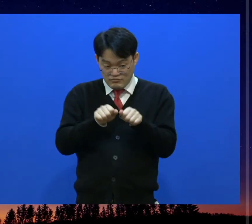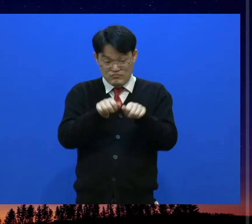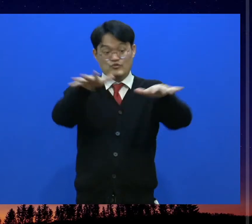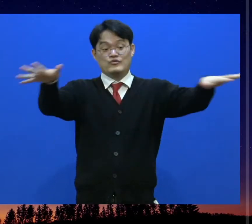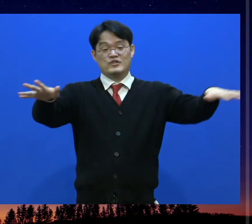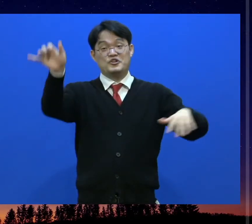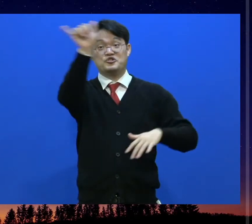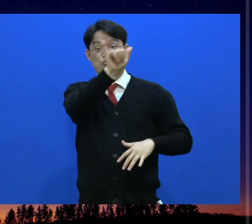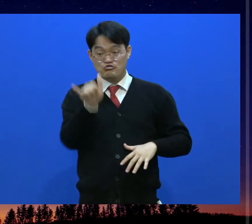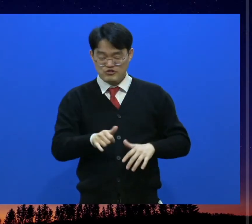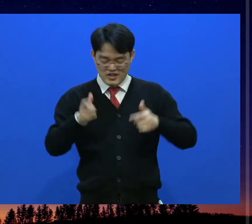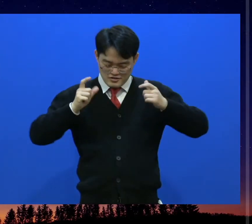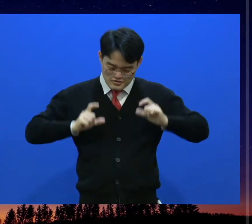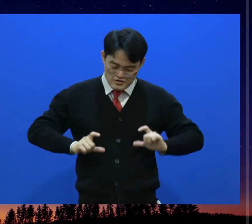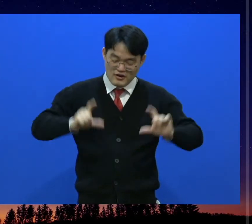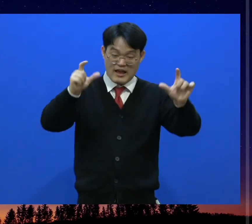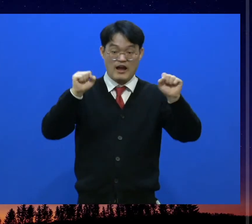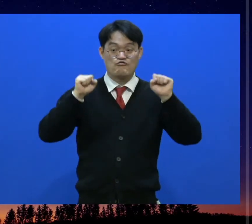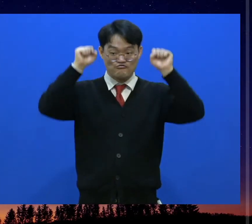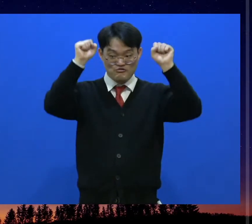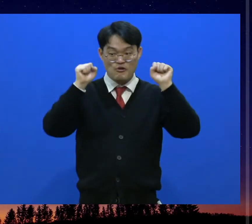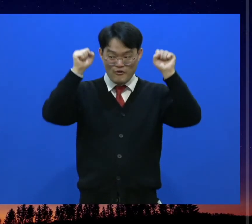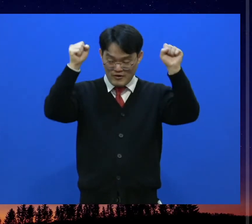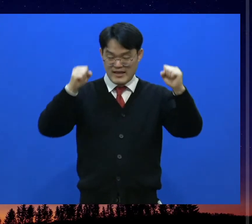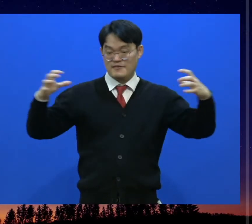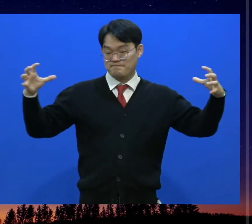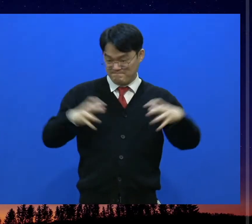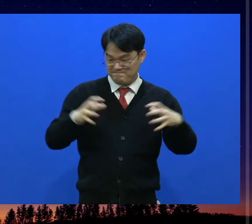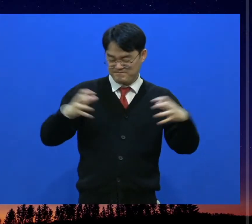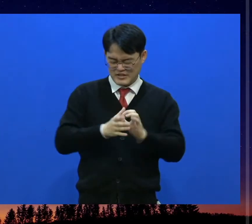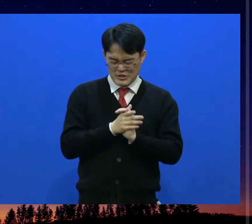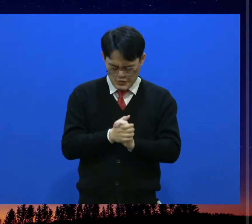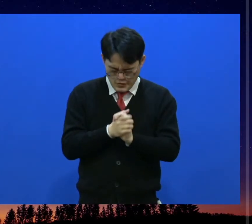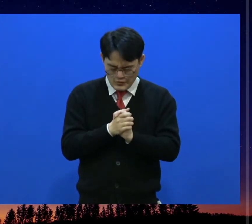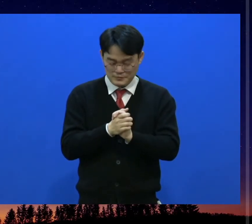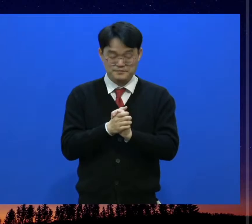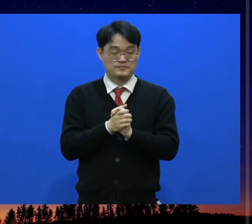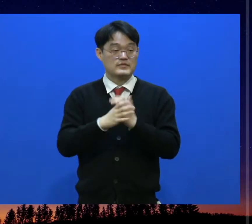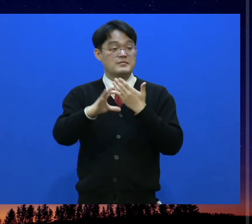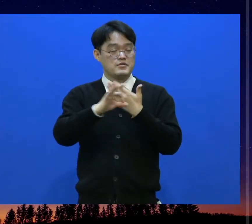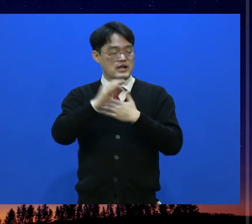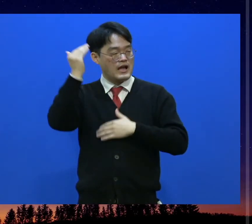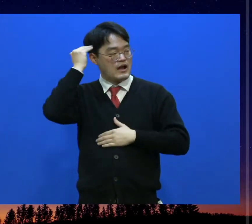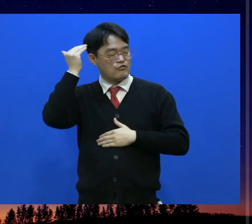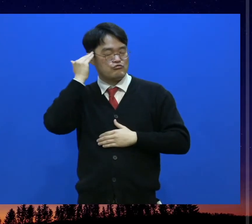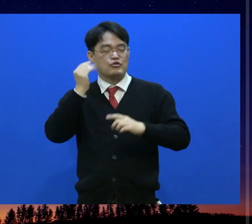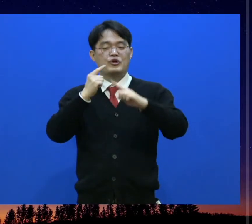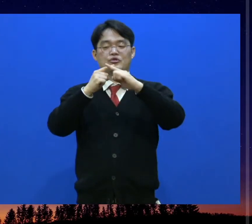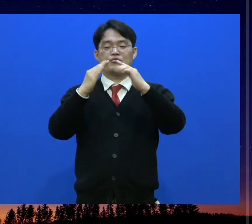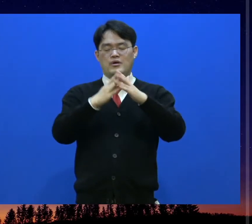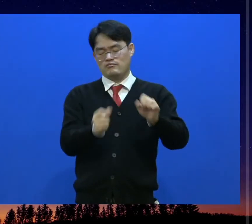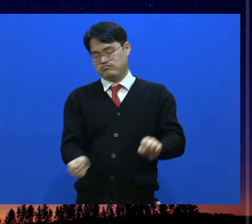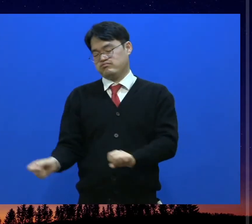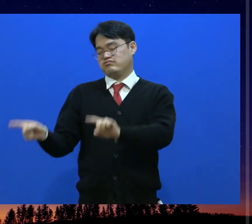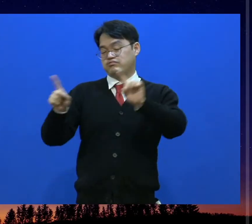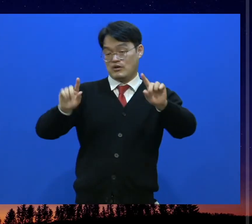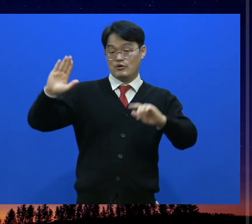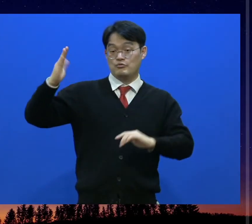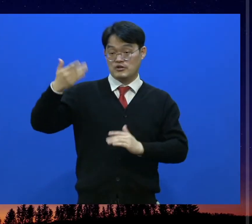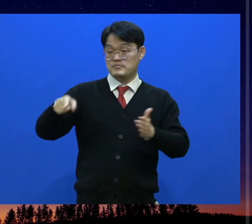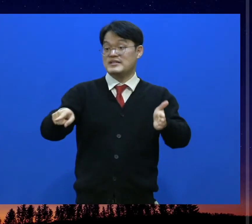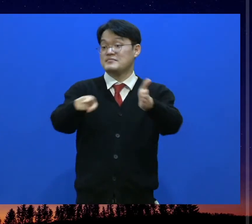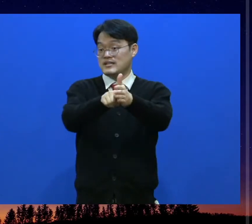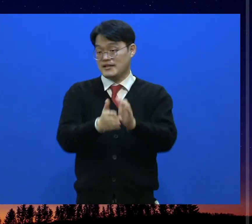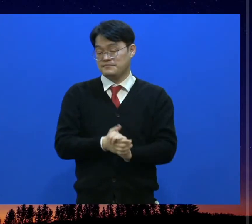운동이 일어나고, 그 철야하는 교회들이 또 연합해서 또 하나 기도 운동이 일어나고, 이러면 한국 교회가 살아나지 않겠나 그런 생각이 듭니다.